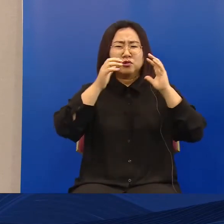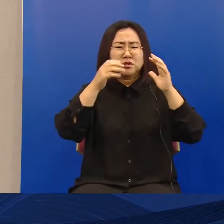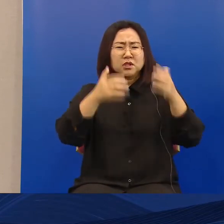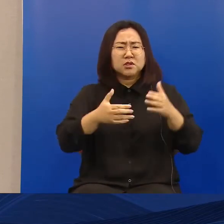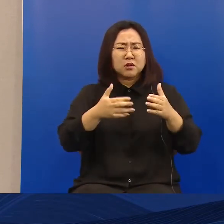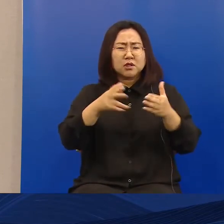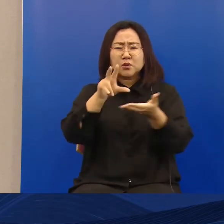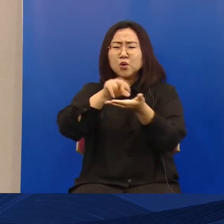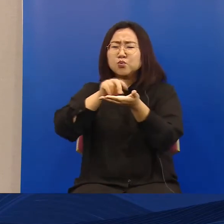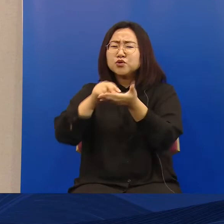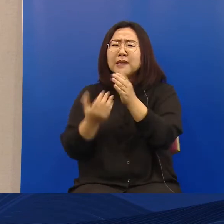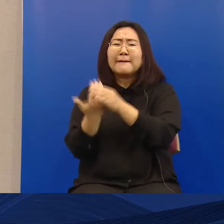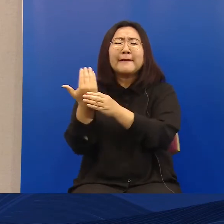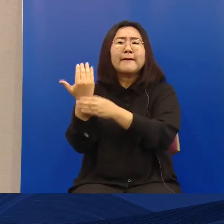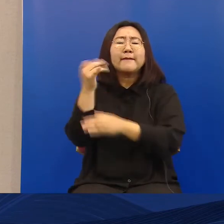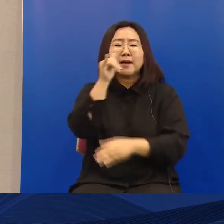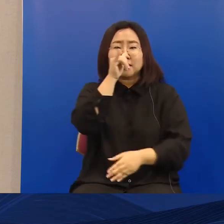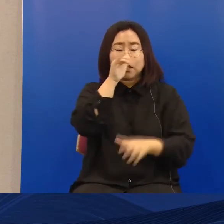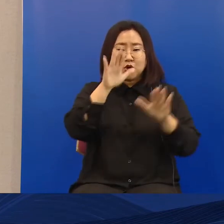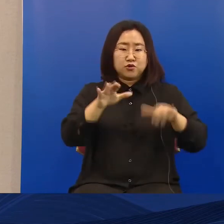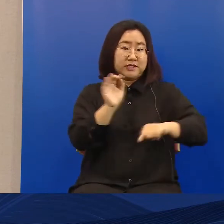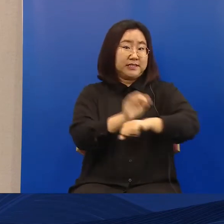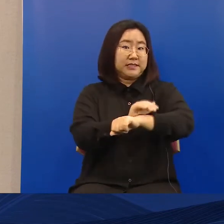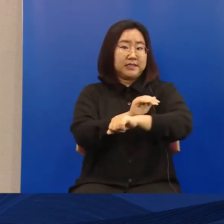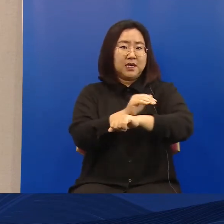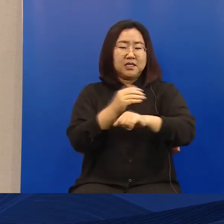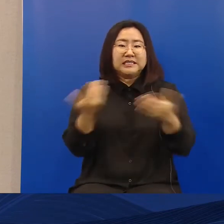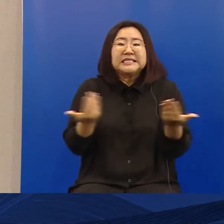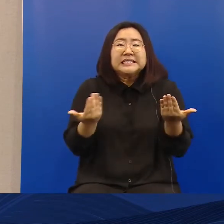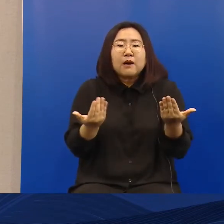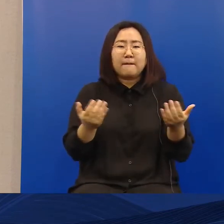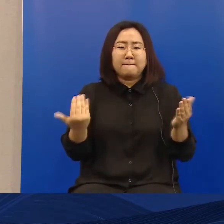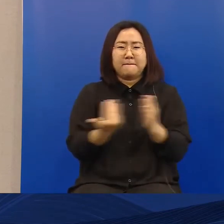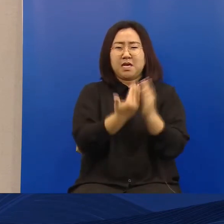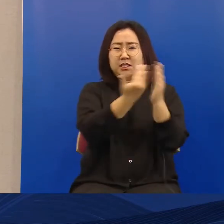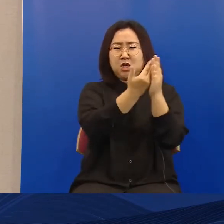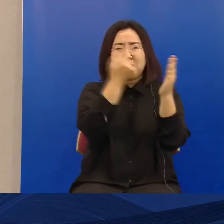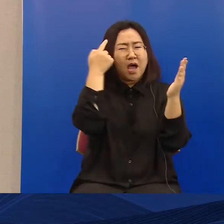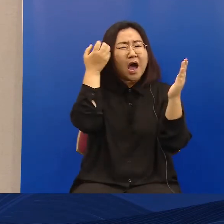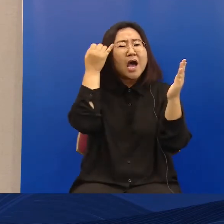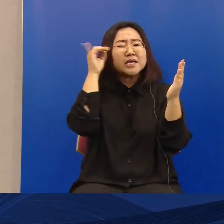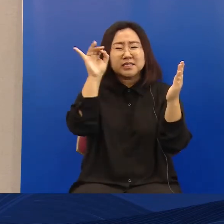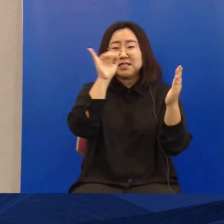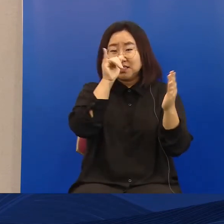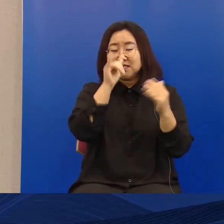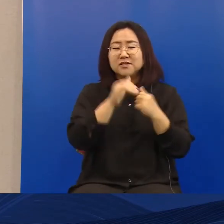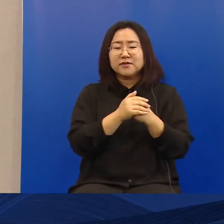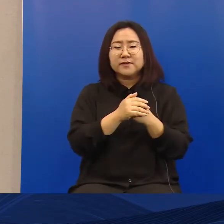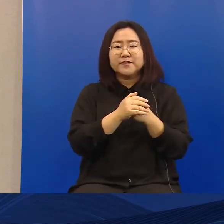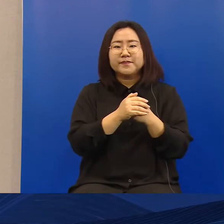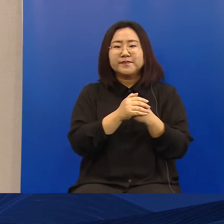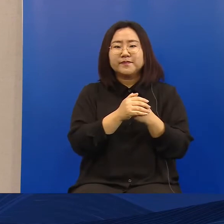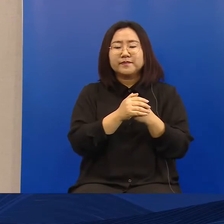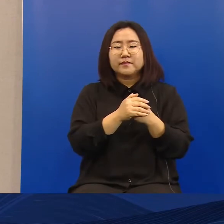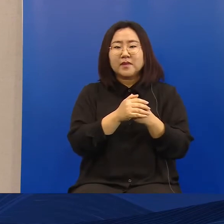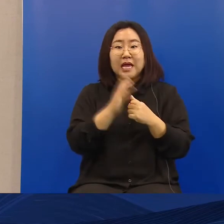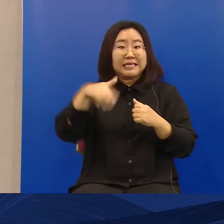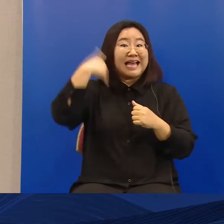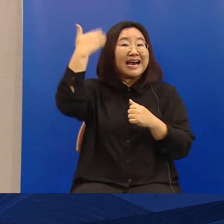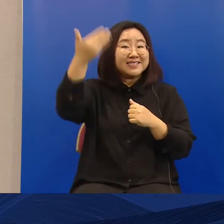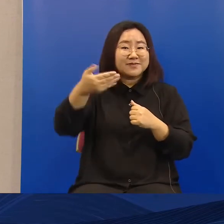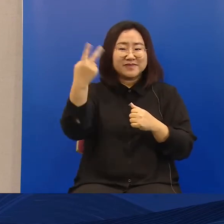증가하고 있다는 걸 나타나고 있습니다. 우리 직업의 발전에 대해서 인지도가 늘고 있습니다. 흥미롭게도요. 저희 다음